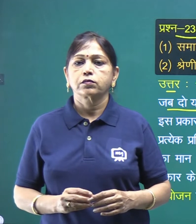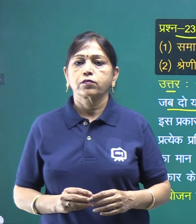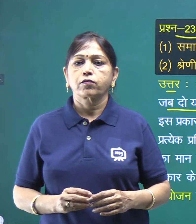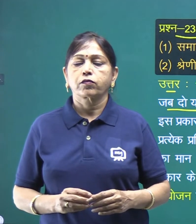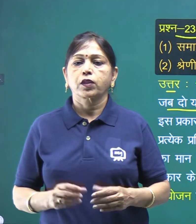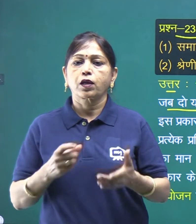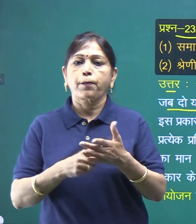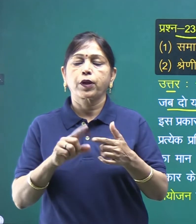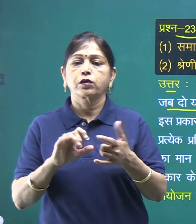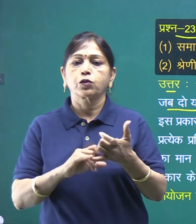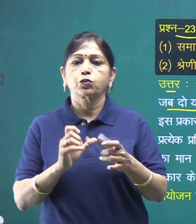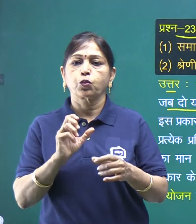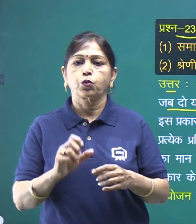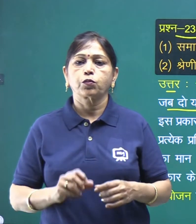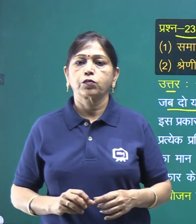प्रतिरोधों को